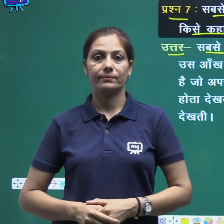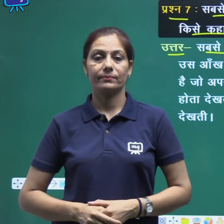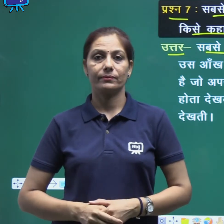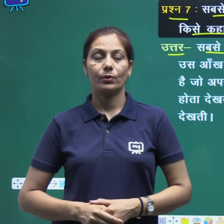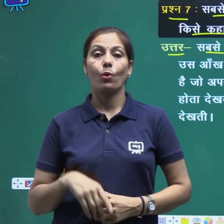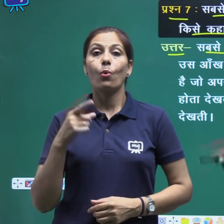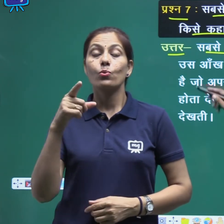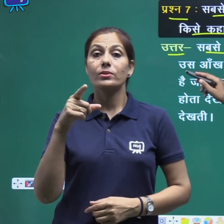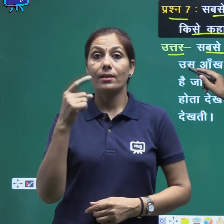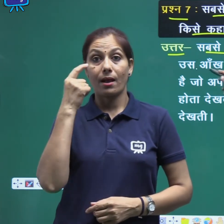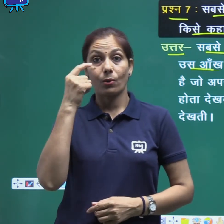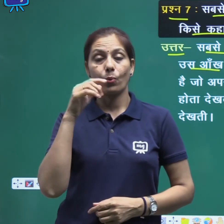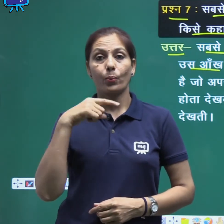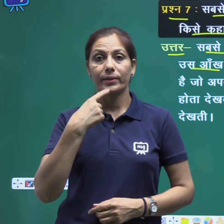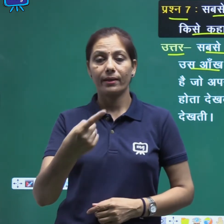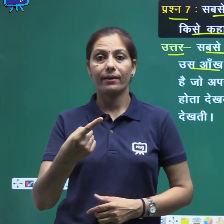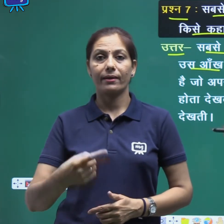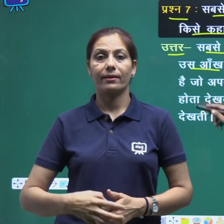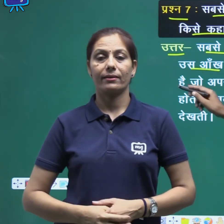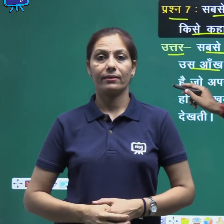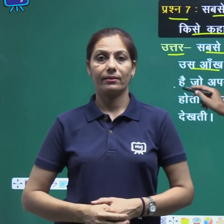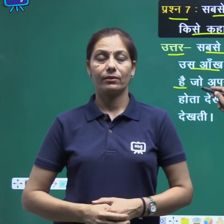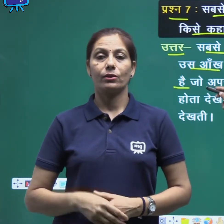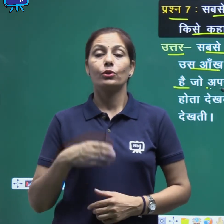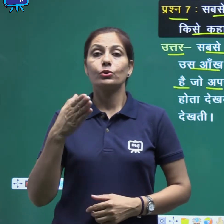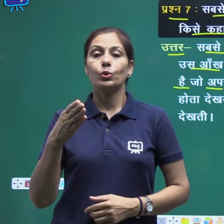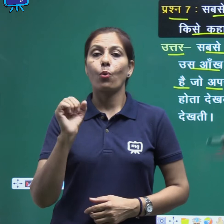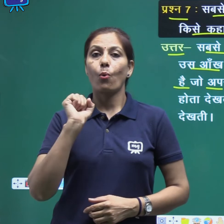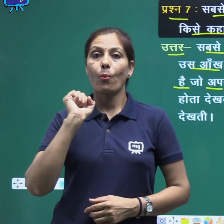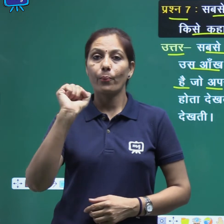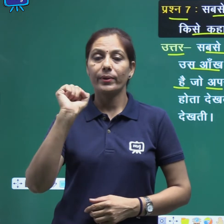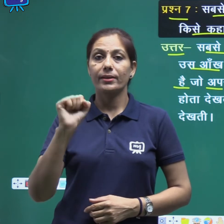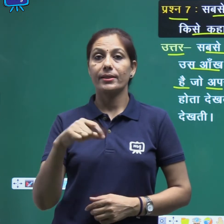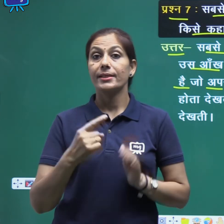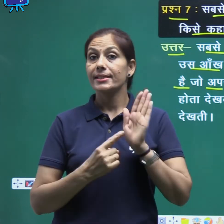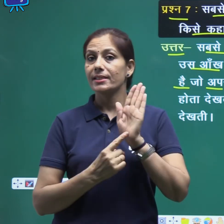उस आंख को बताया गया है जो अपने सामने